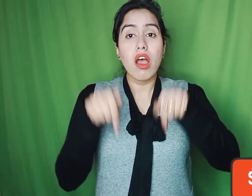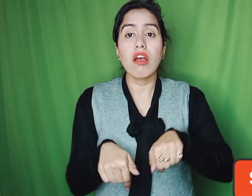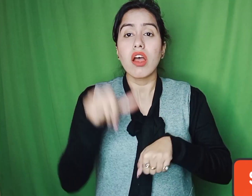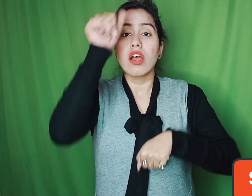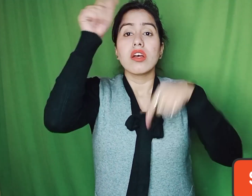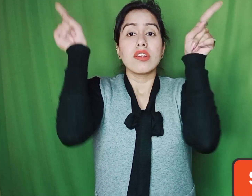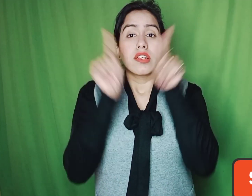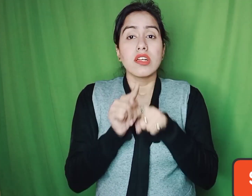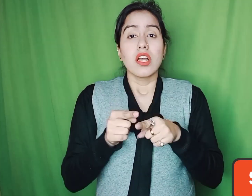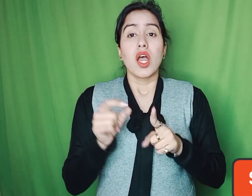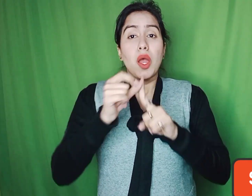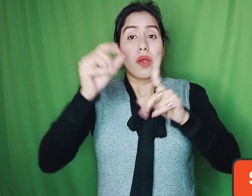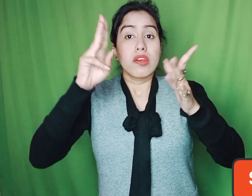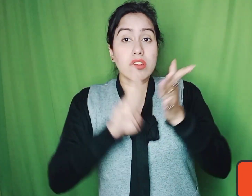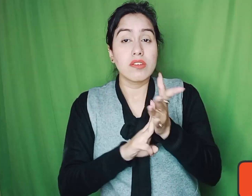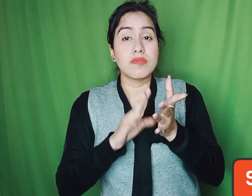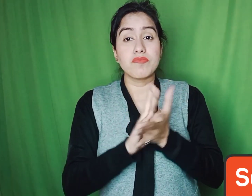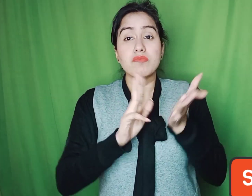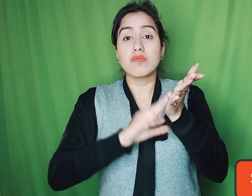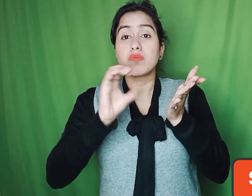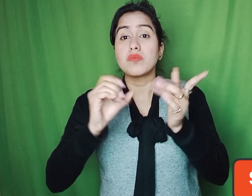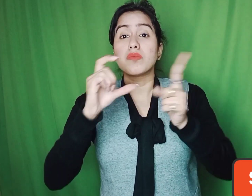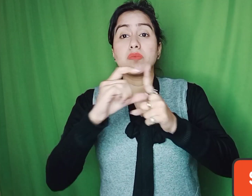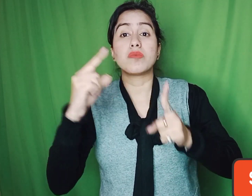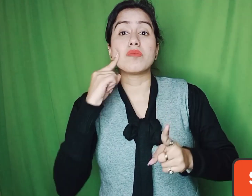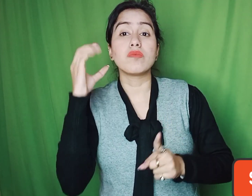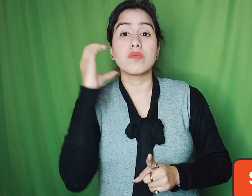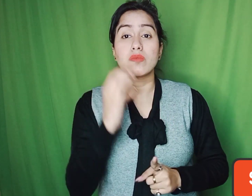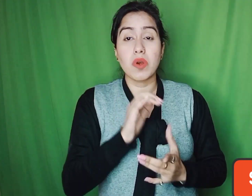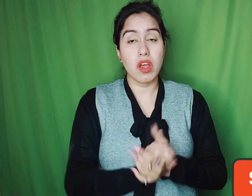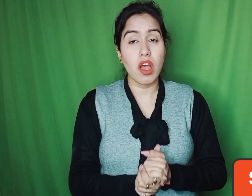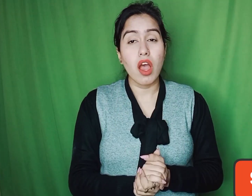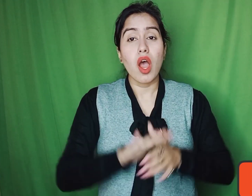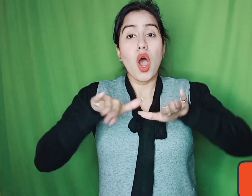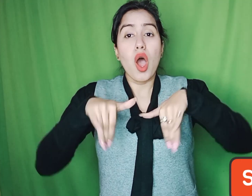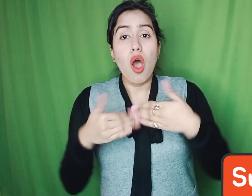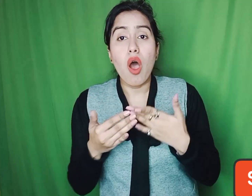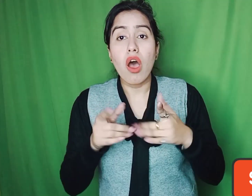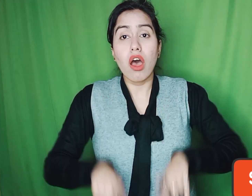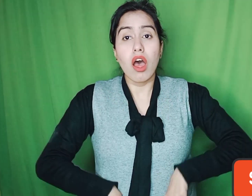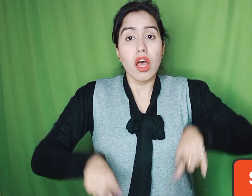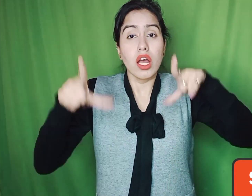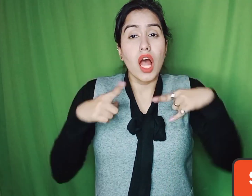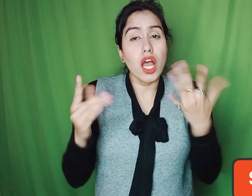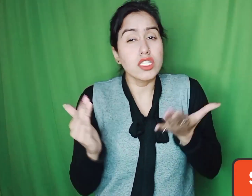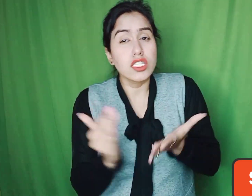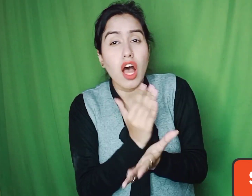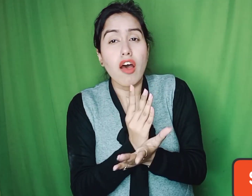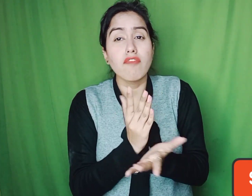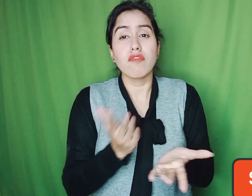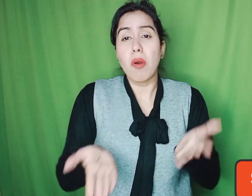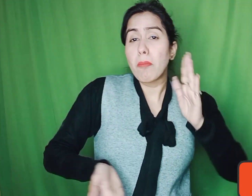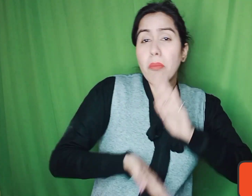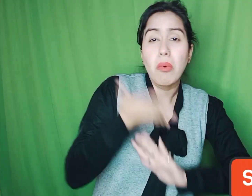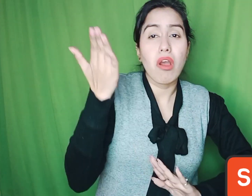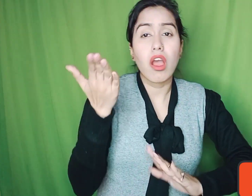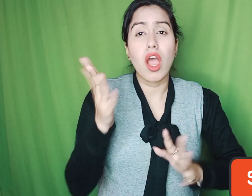दोस्तों, आज हमारे देश के प्रधानमंत्री श्री नरेंद्र मोदी किस तरह अपनी जान बचा के निकले वो मैं आपको